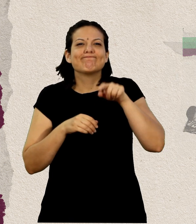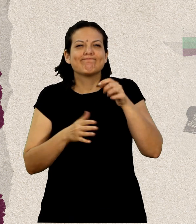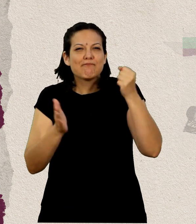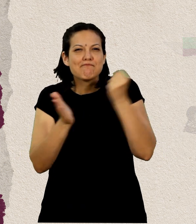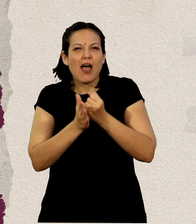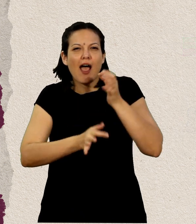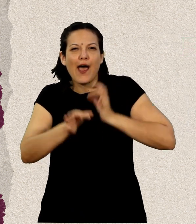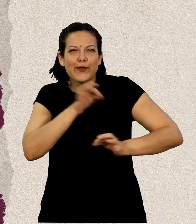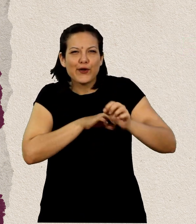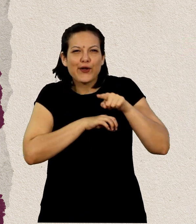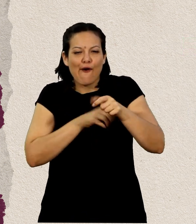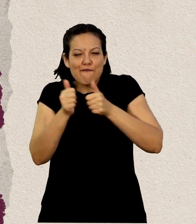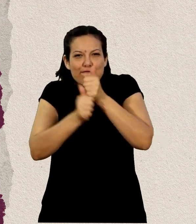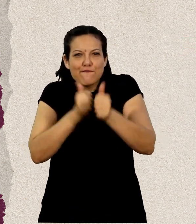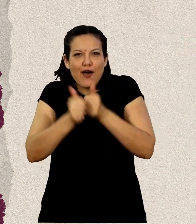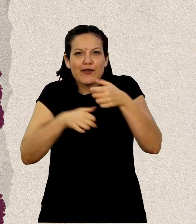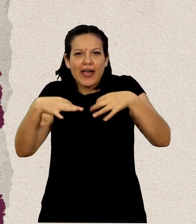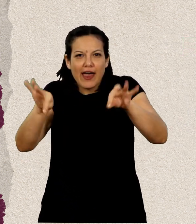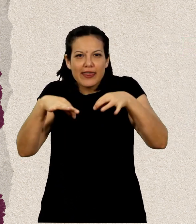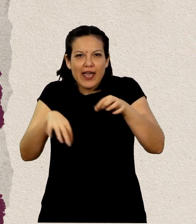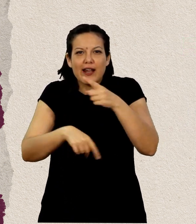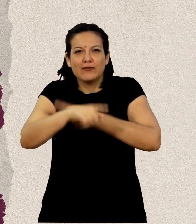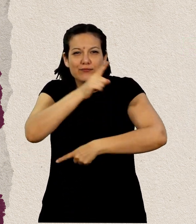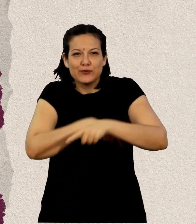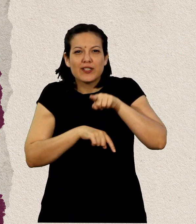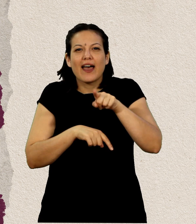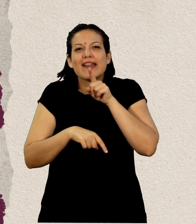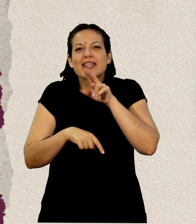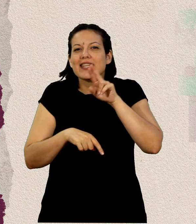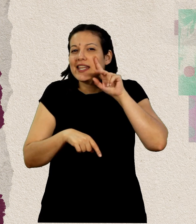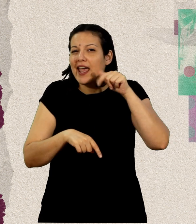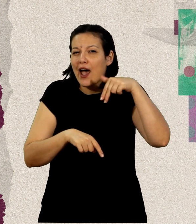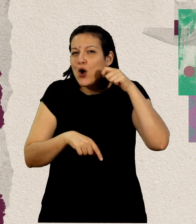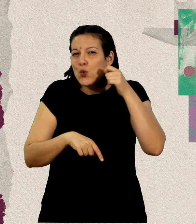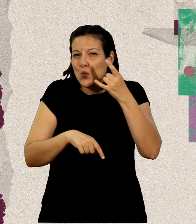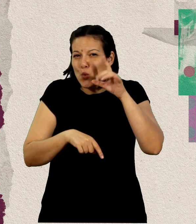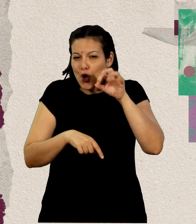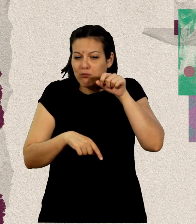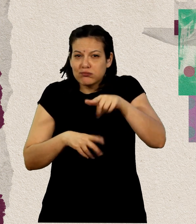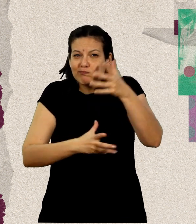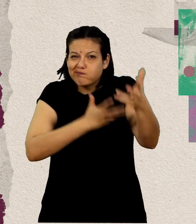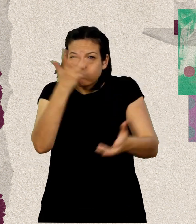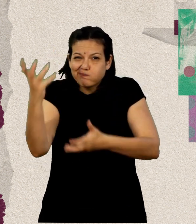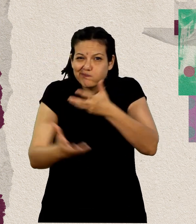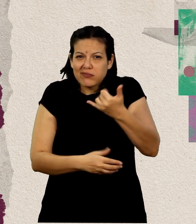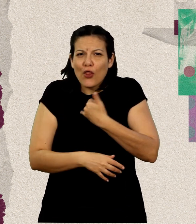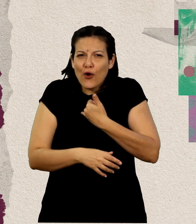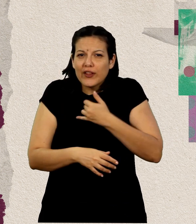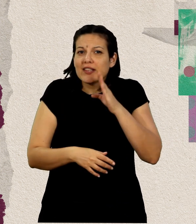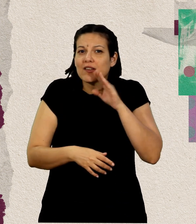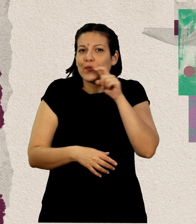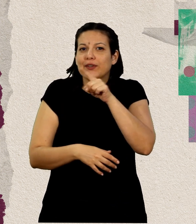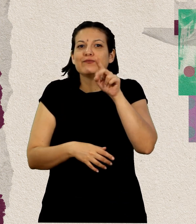incendio ocurrido en la fábrica textil Compañía de Blusas El Triángulo, en Estados Unidos, el